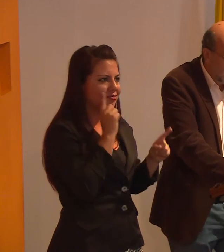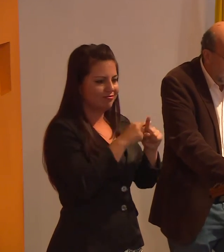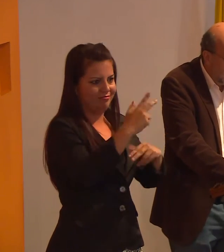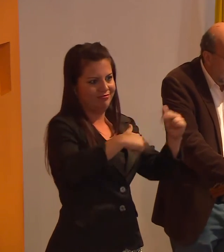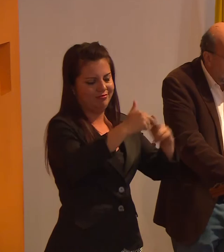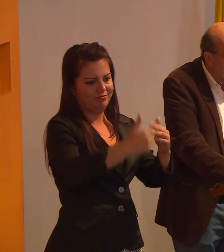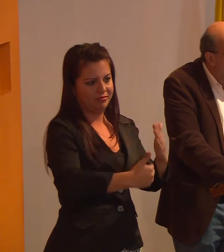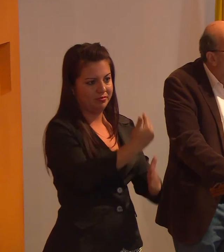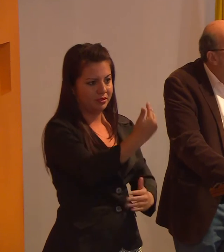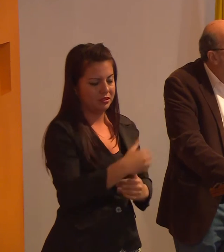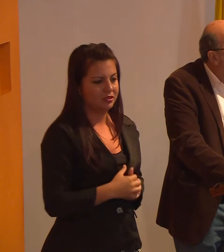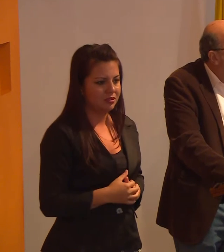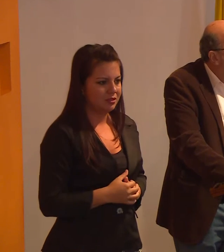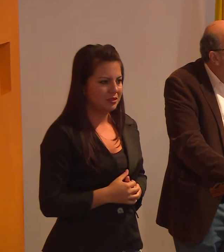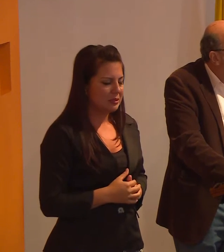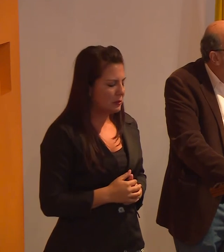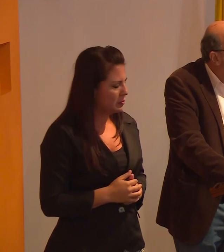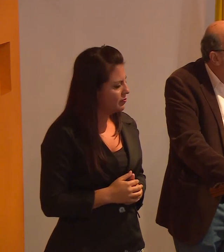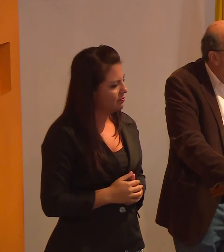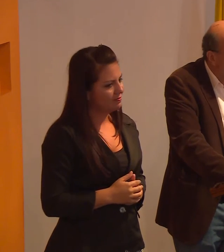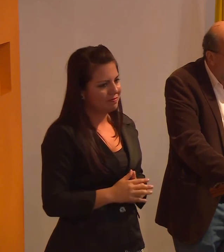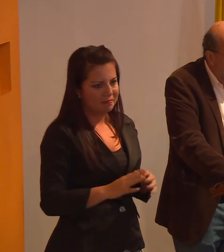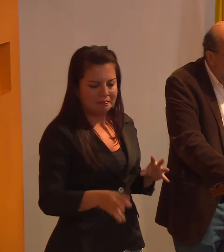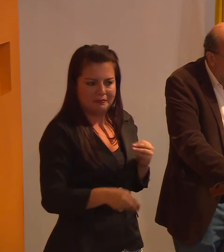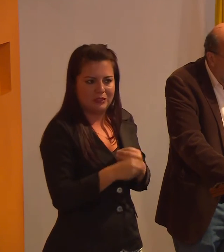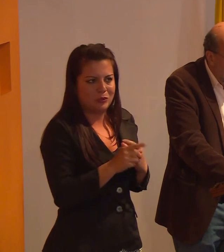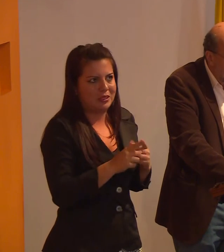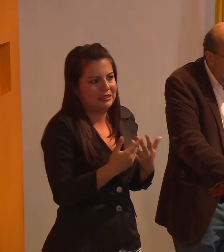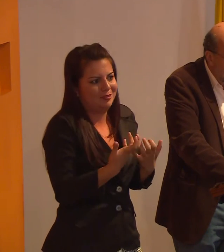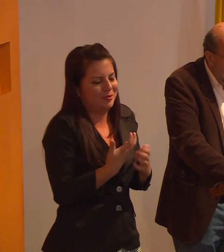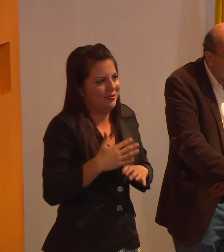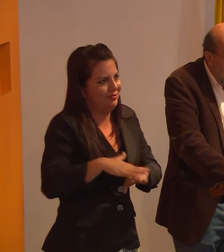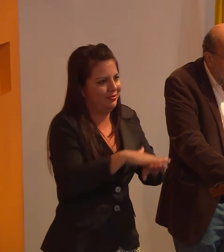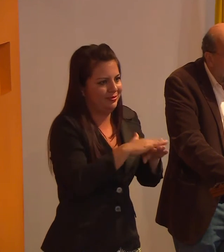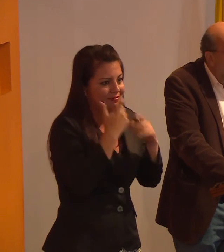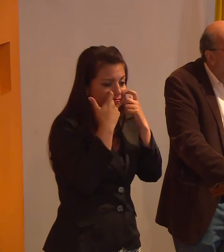todo, quiero subrayar un paso fundamental.